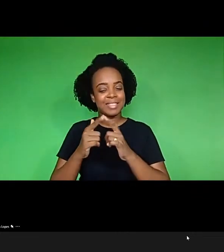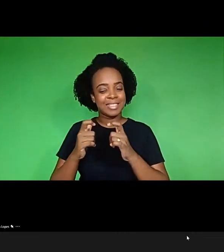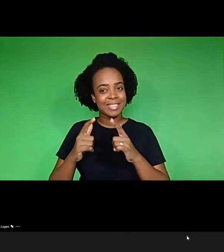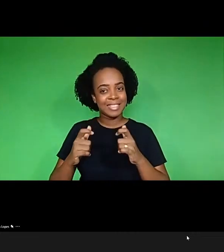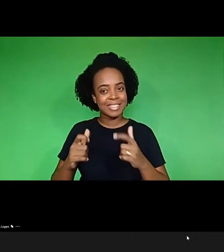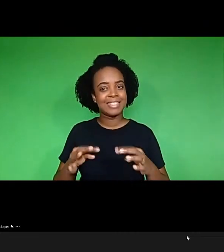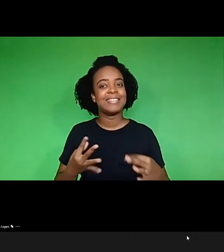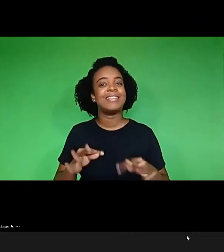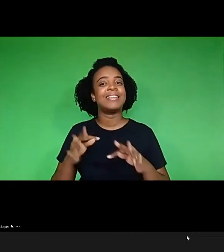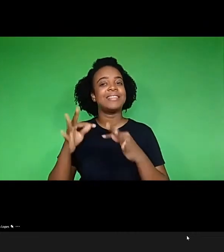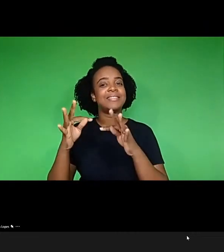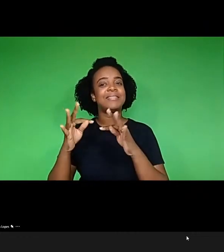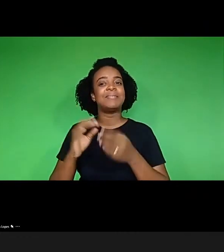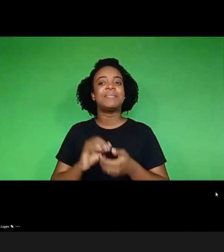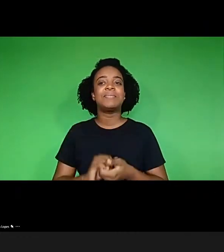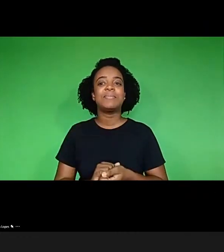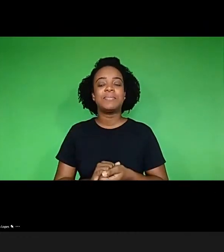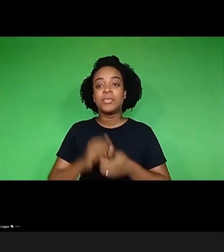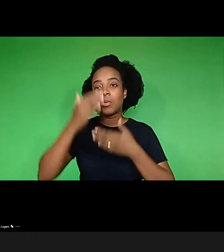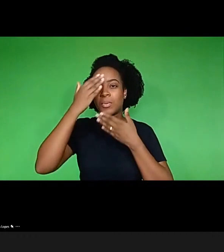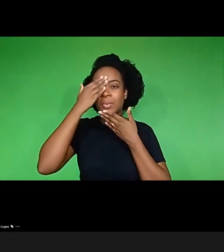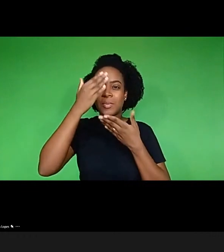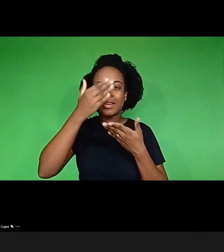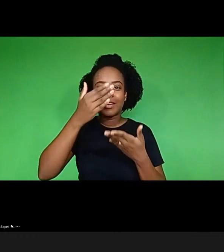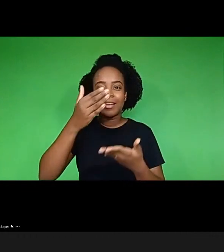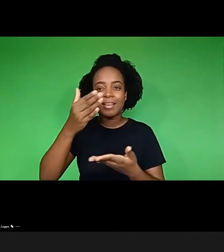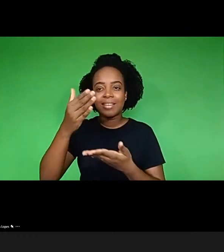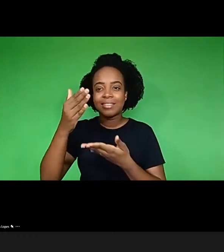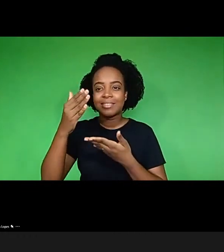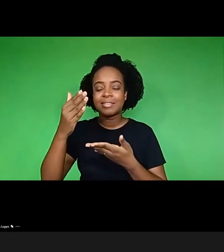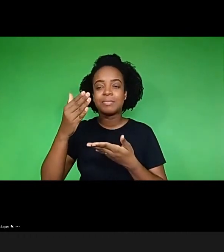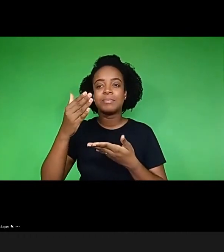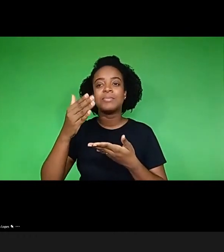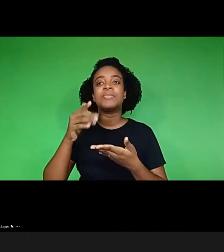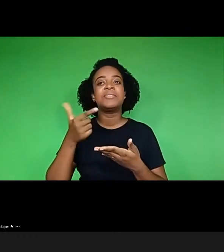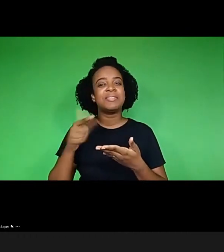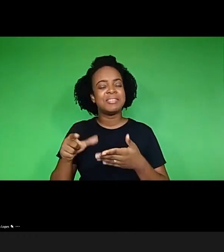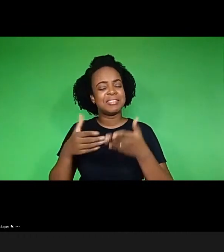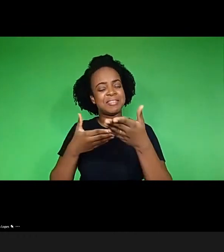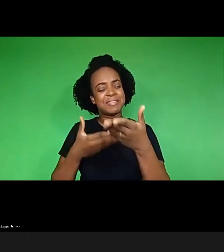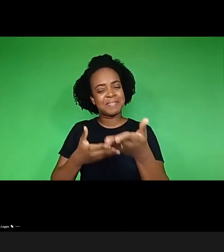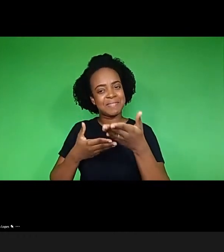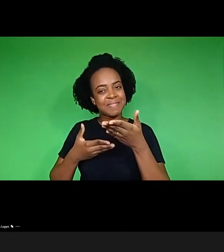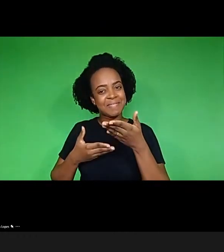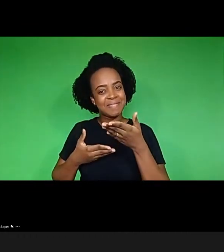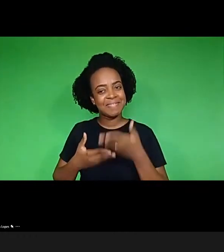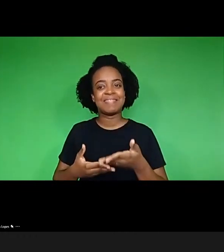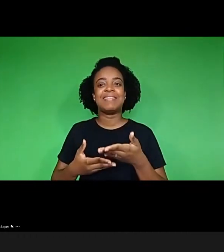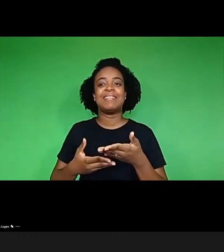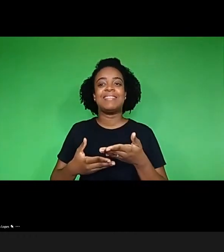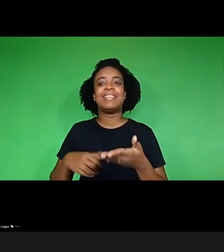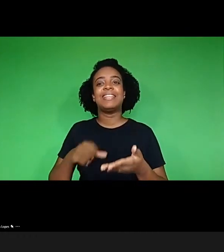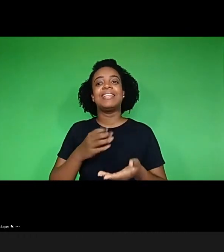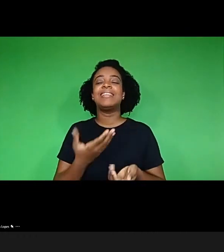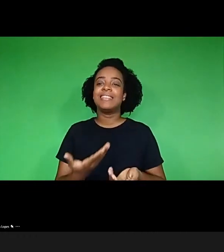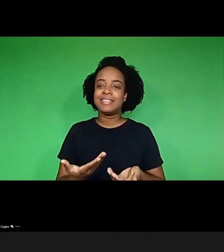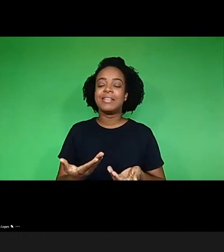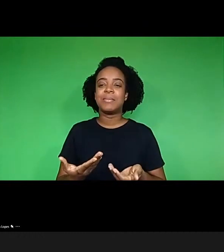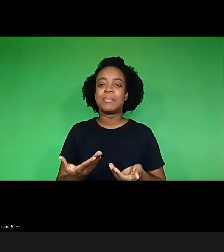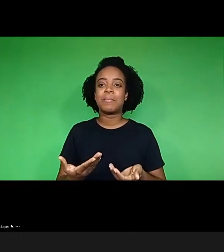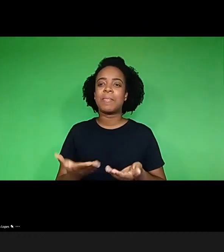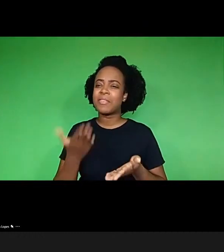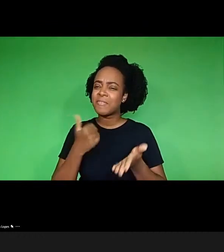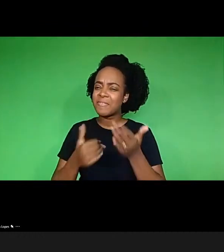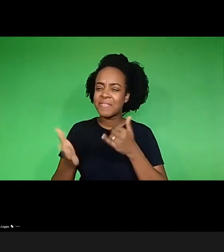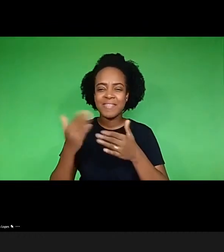Tecnologia. Obrigado a todos. Reforçando o convite da professora Osenice e dos colegas, vamos